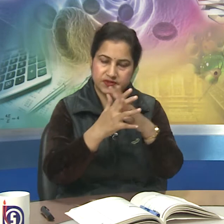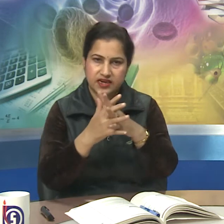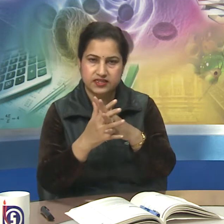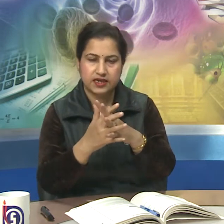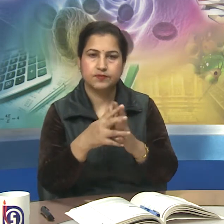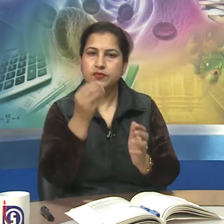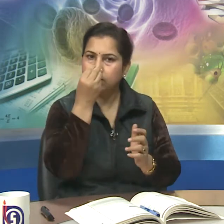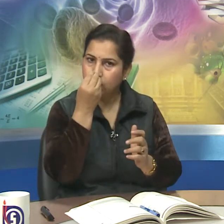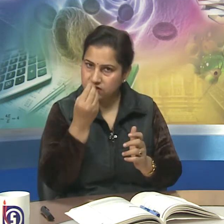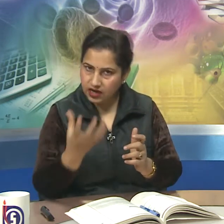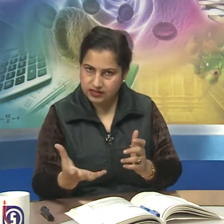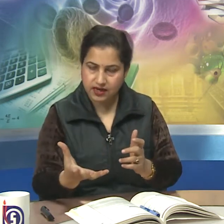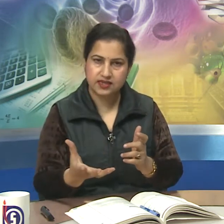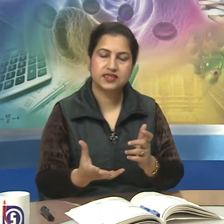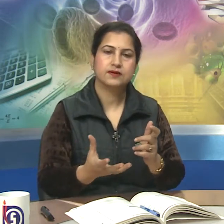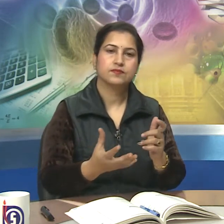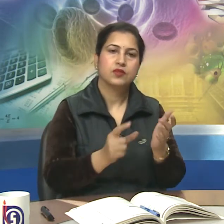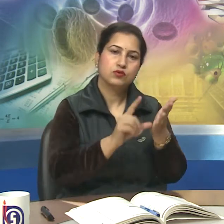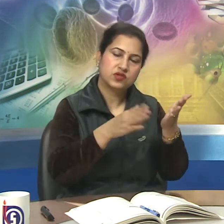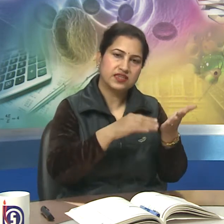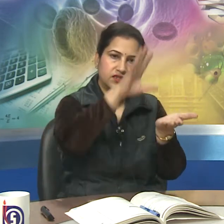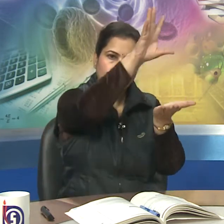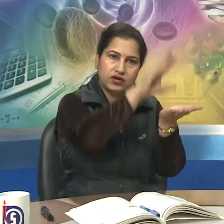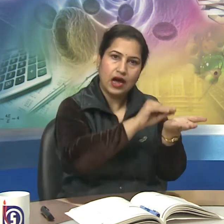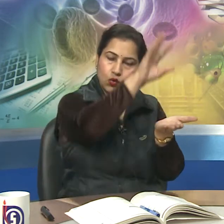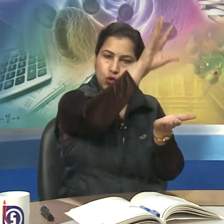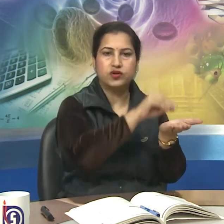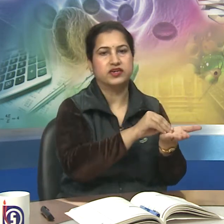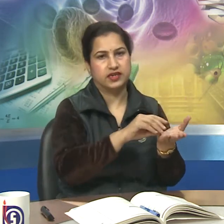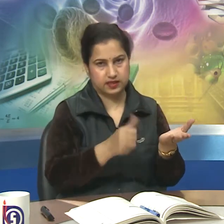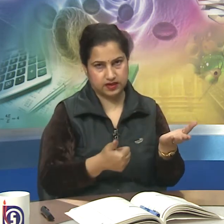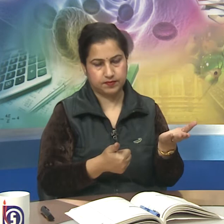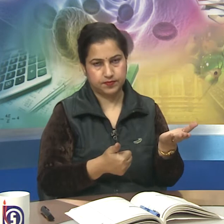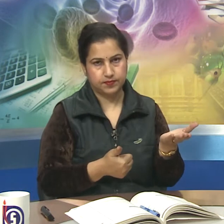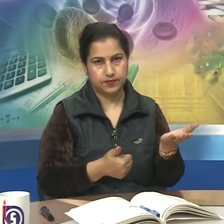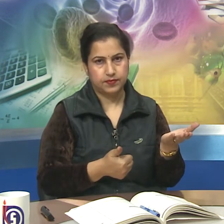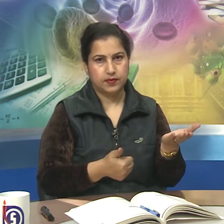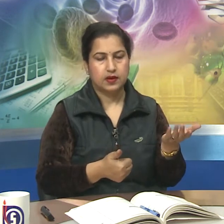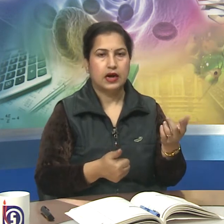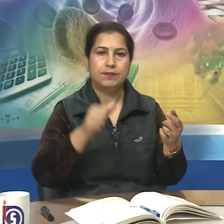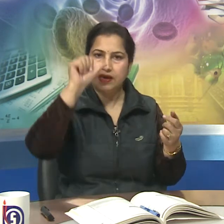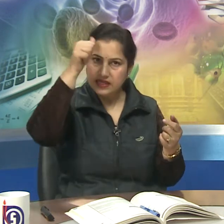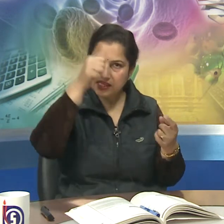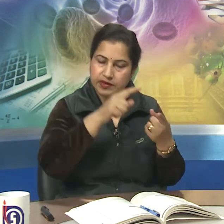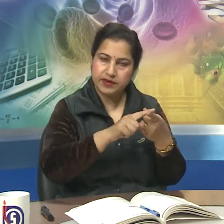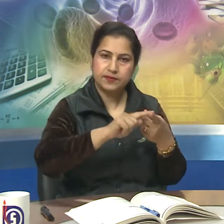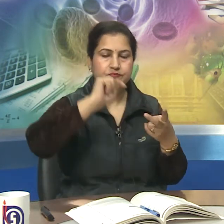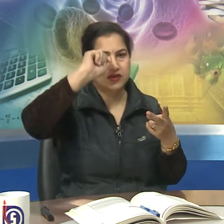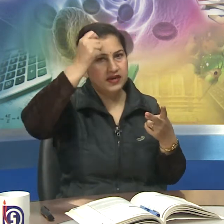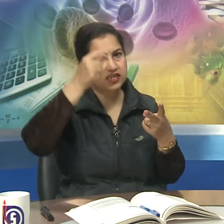से बहुत ही आसानी से उस लहसुन को डाउनलोड कर सकते हैं कि आप हिंदी में भी इंग्लिश